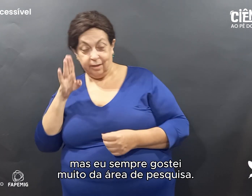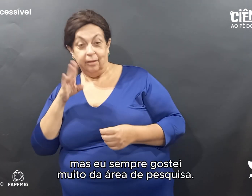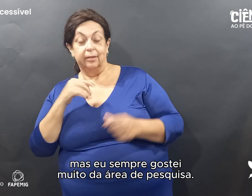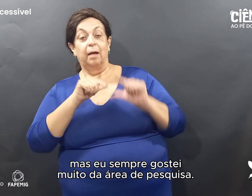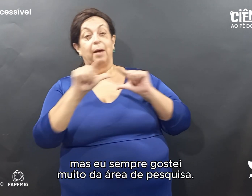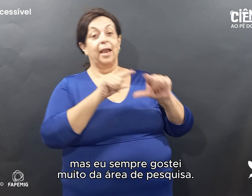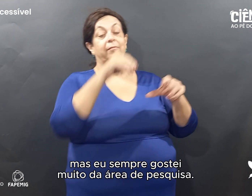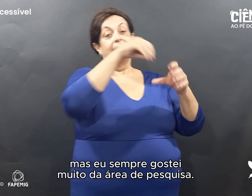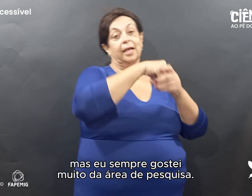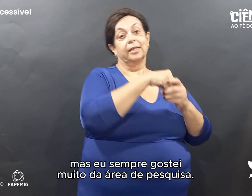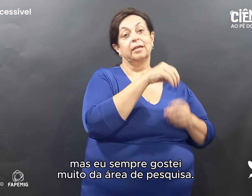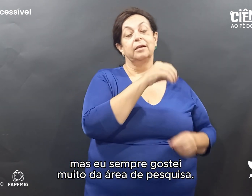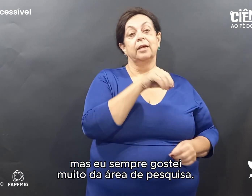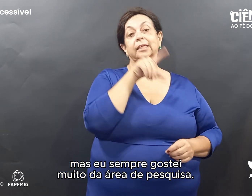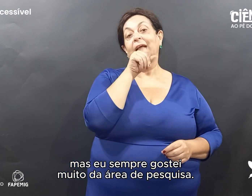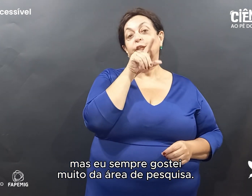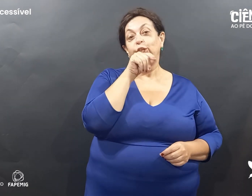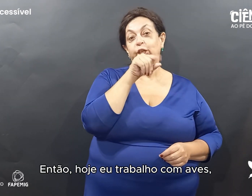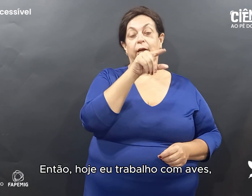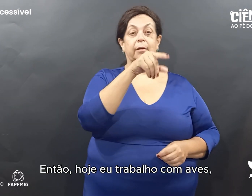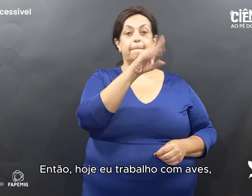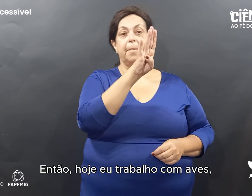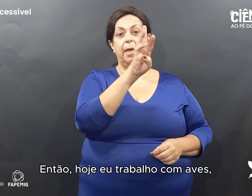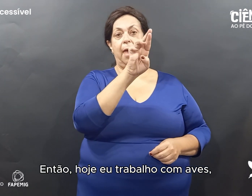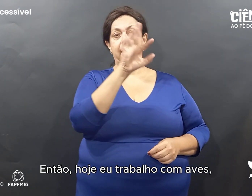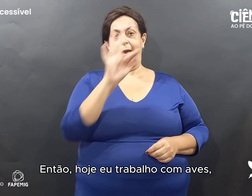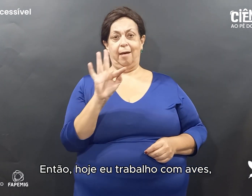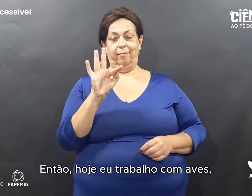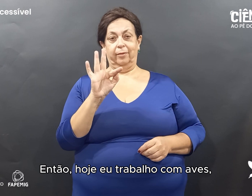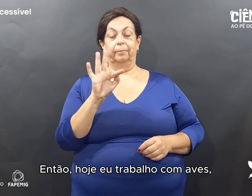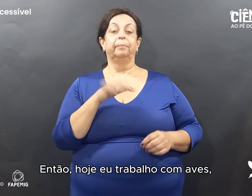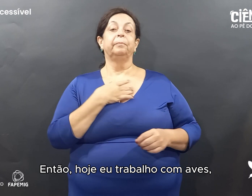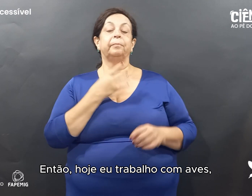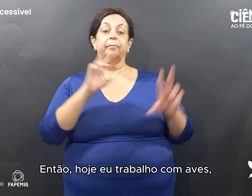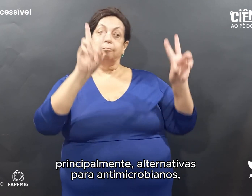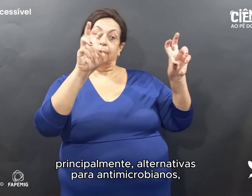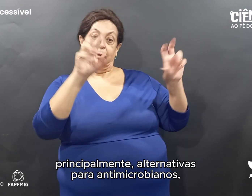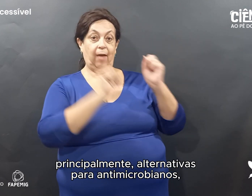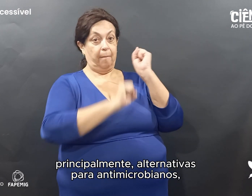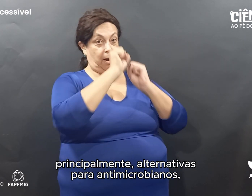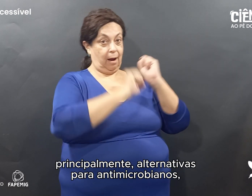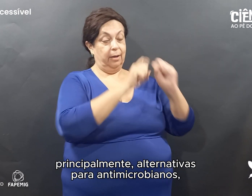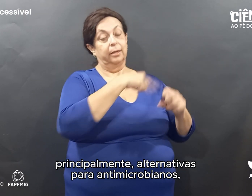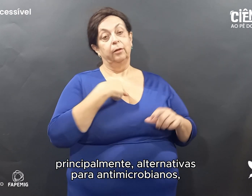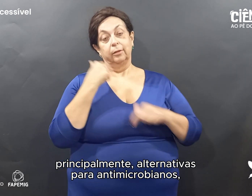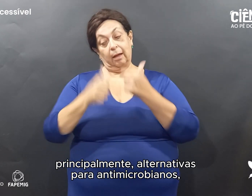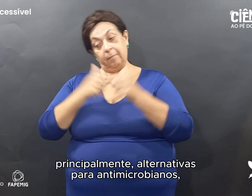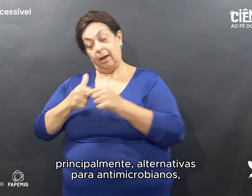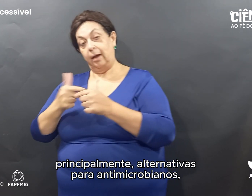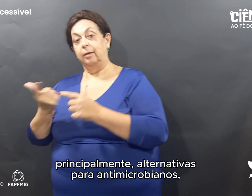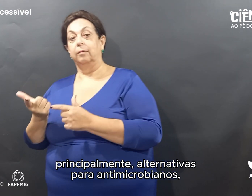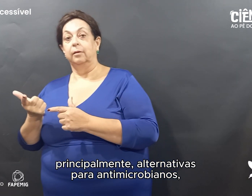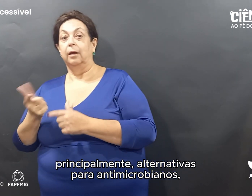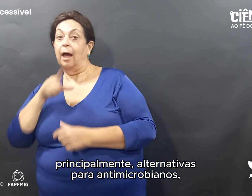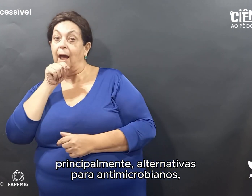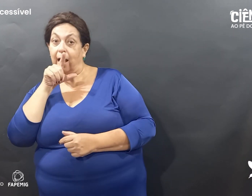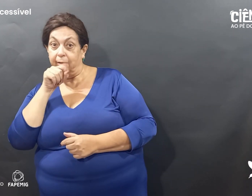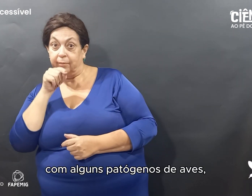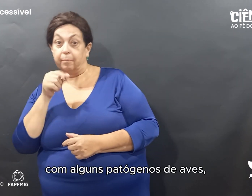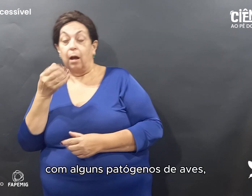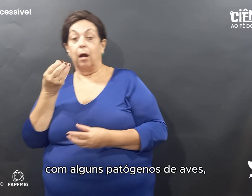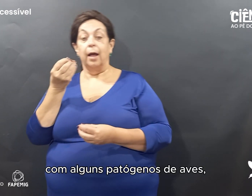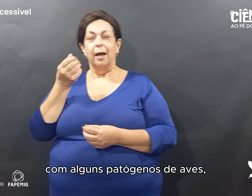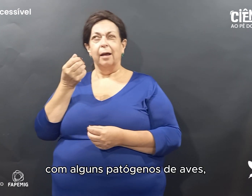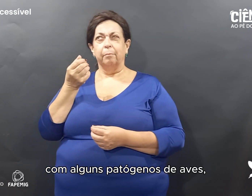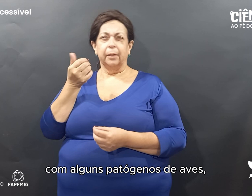mas eu sempre gostei muito da área de pesquisa, né? Então hoje eu trabalho com aves, principalmente alternativo para antimicrobianos,